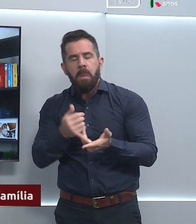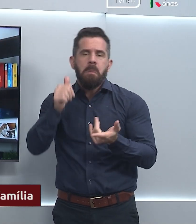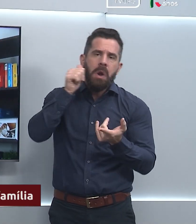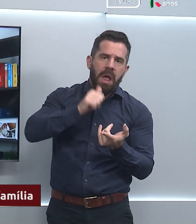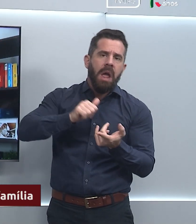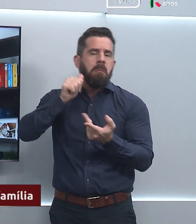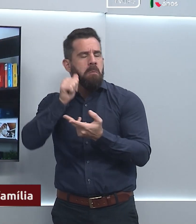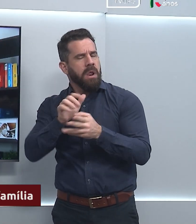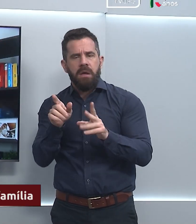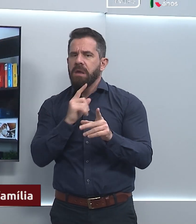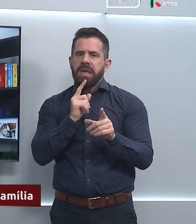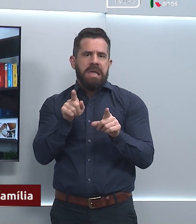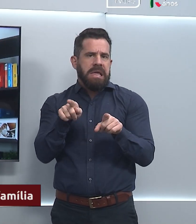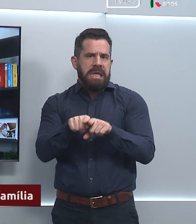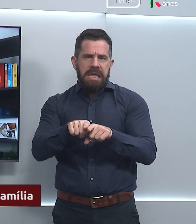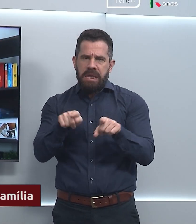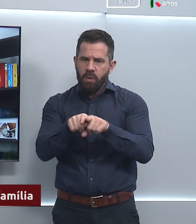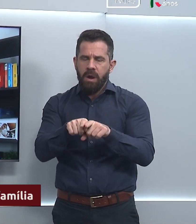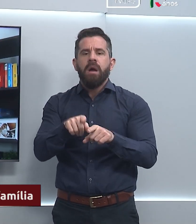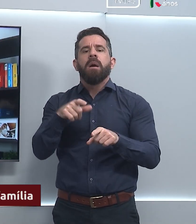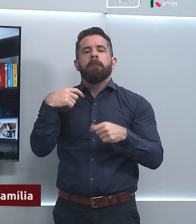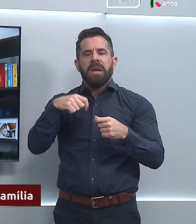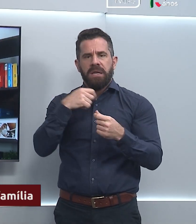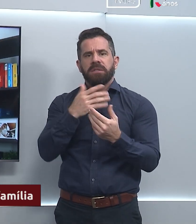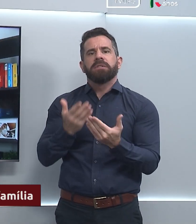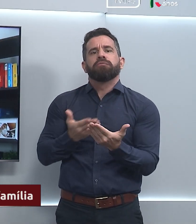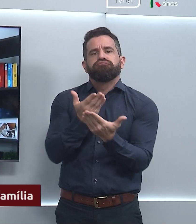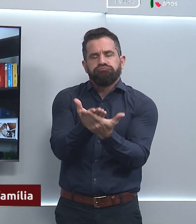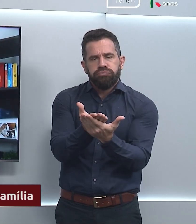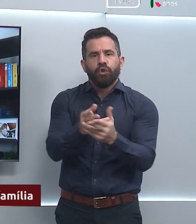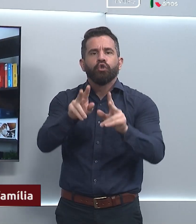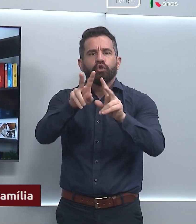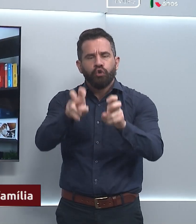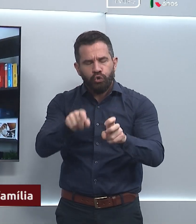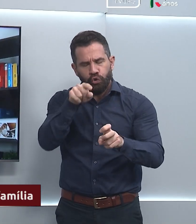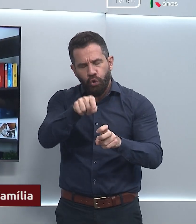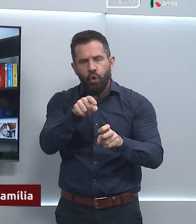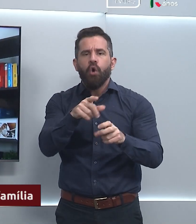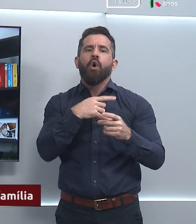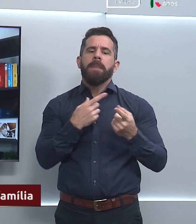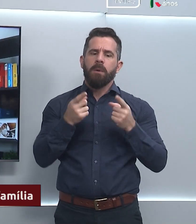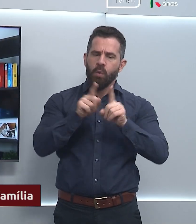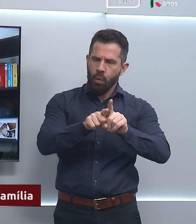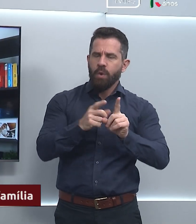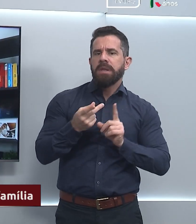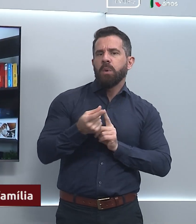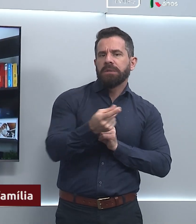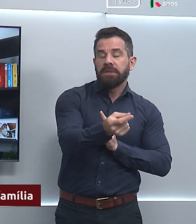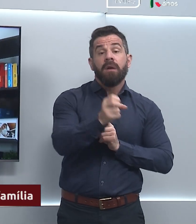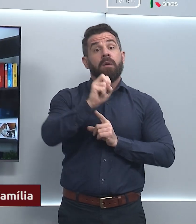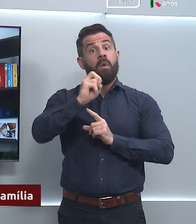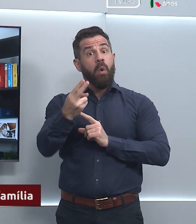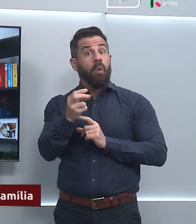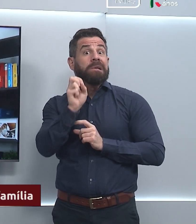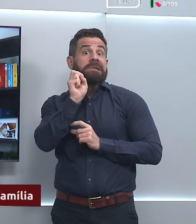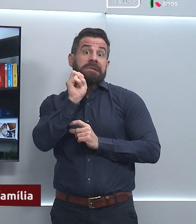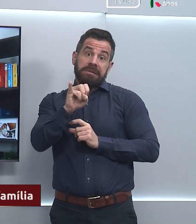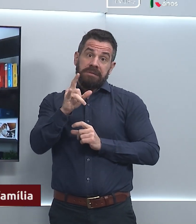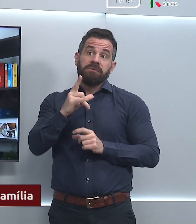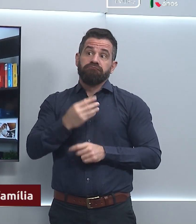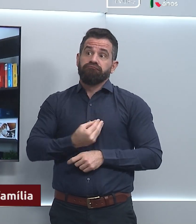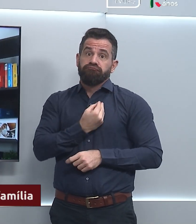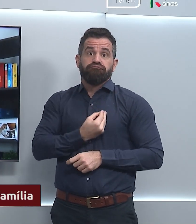com uma ação de reconhecimento e dissolução de união estável, com partilha de bens. Ou se caso ele for casado, que hoje em